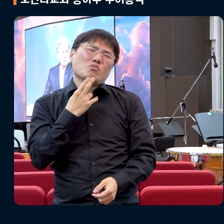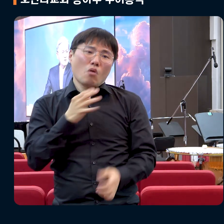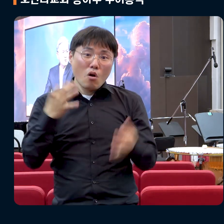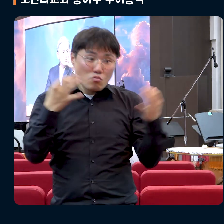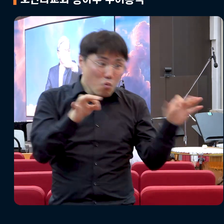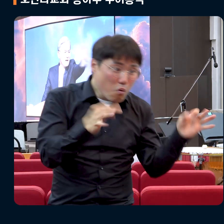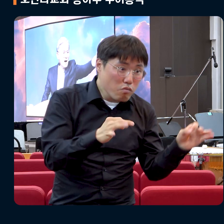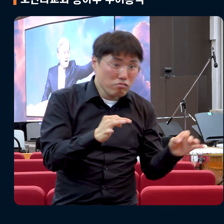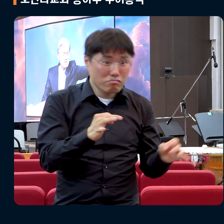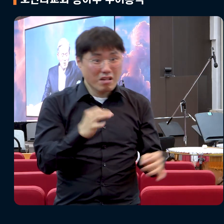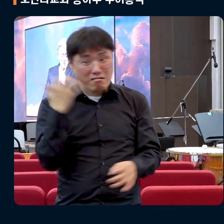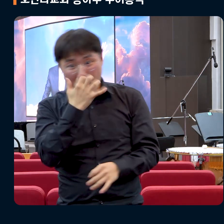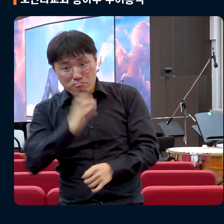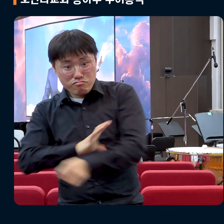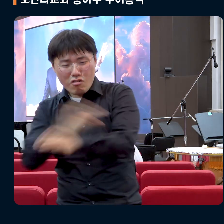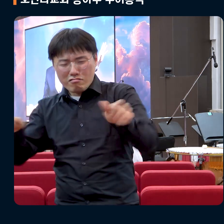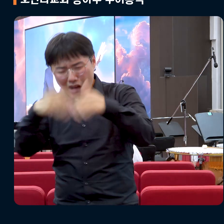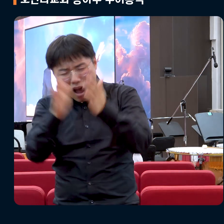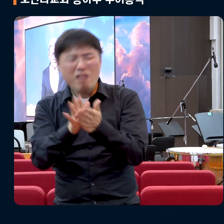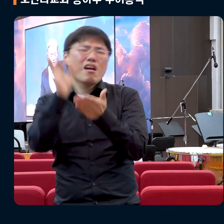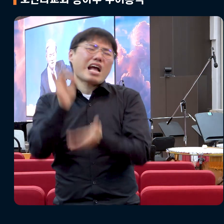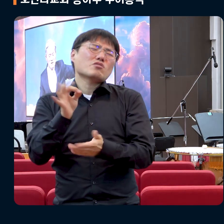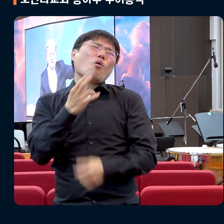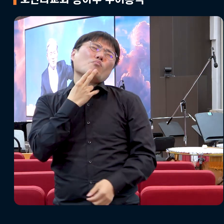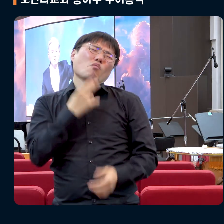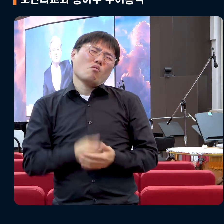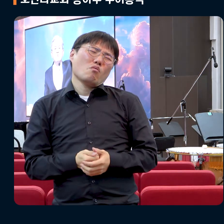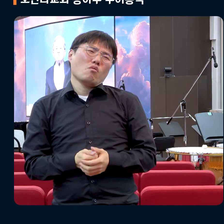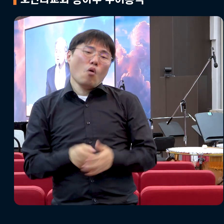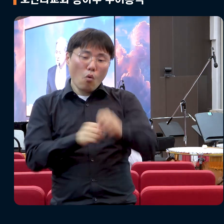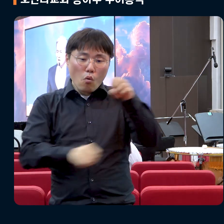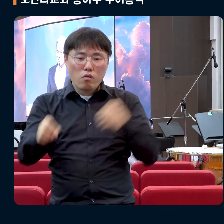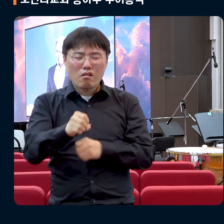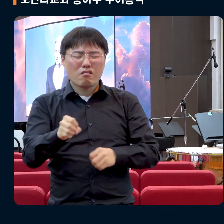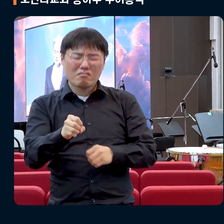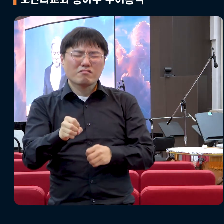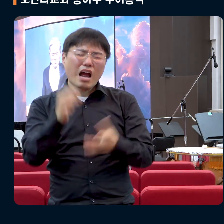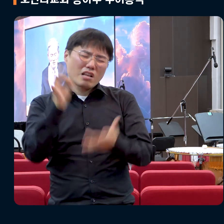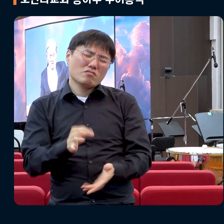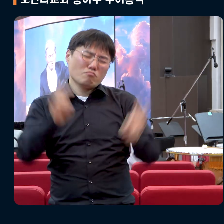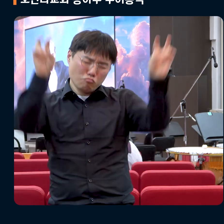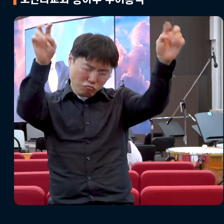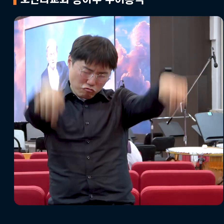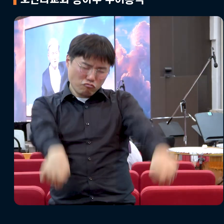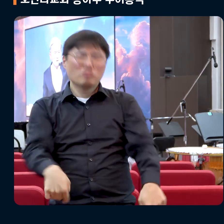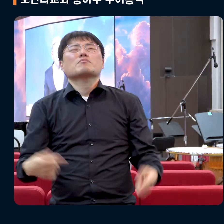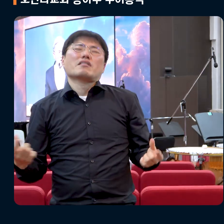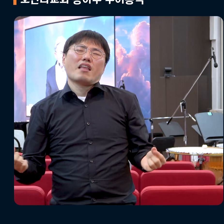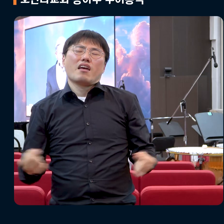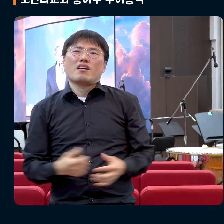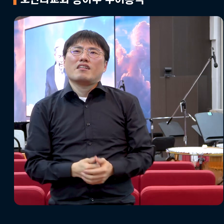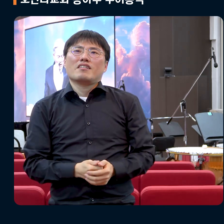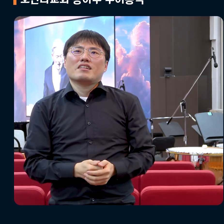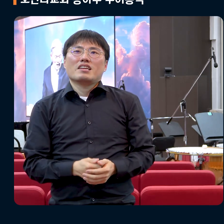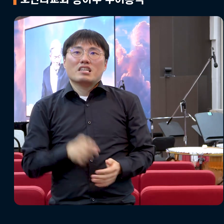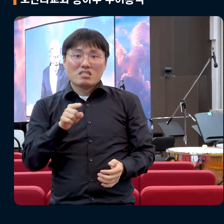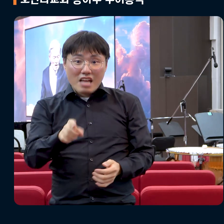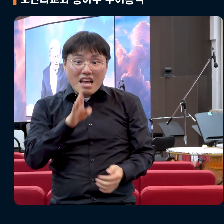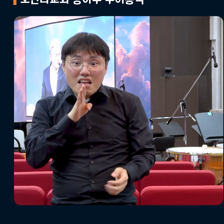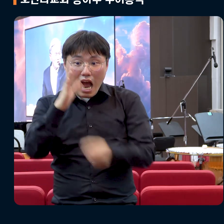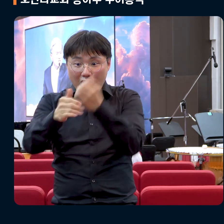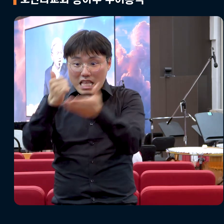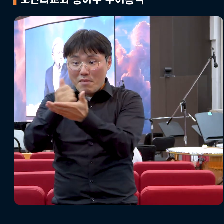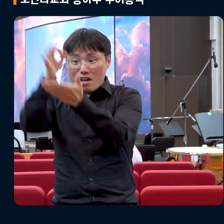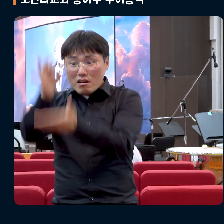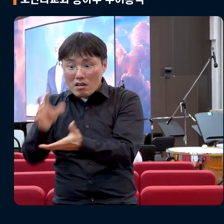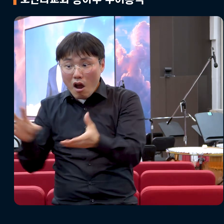마찬가지예요. 돈과 섹스와 권력은 다 가치가 없는 것들이에요. 오히려 더 무가치하게 되는 것이죠. 거기에